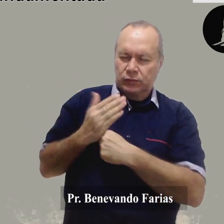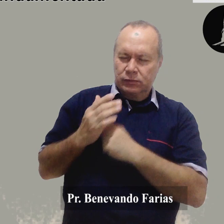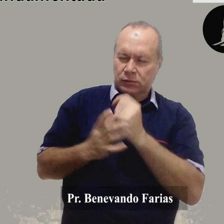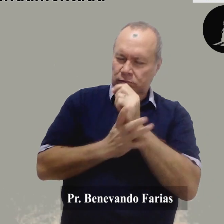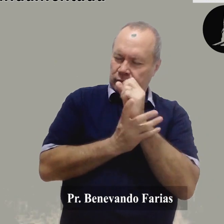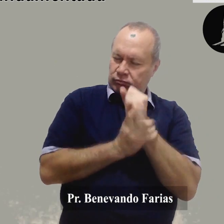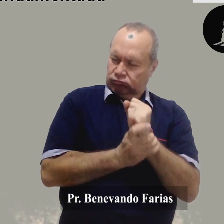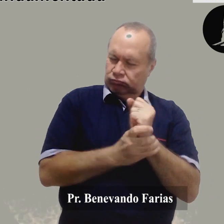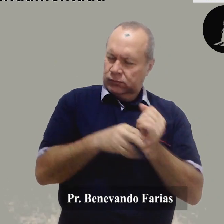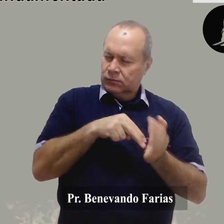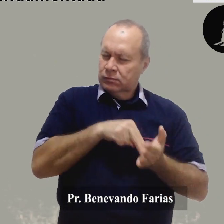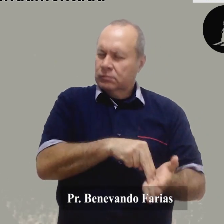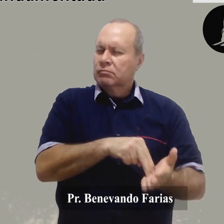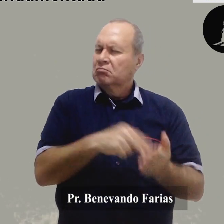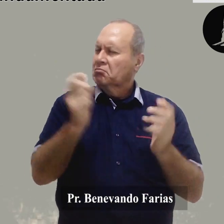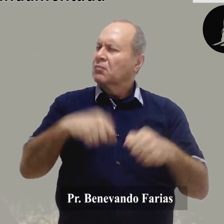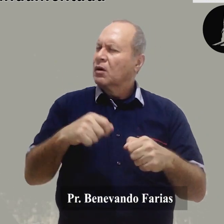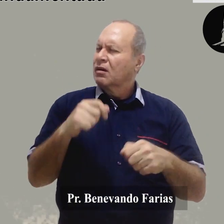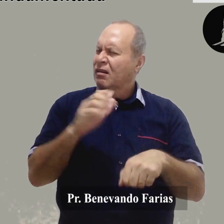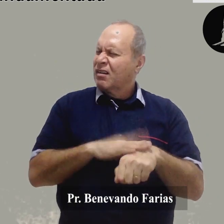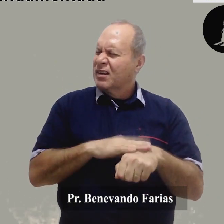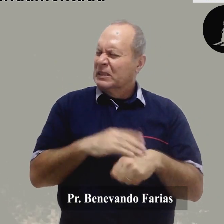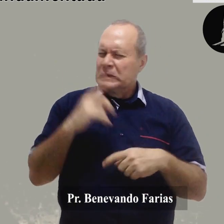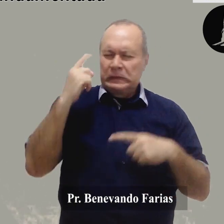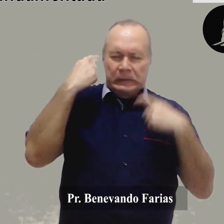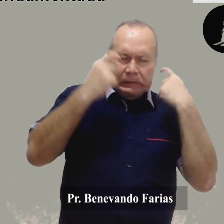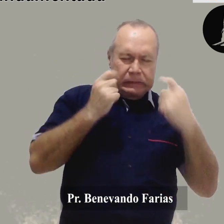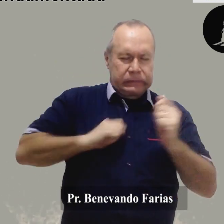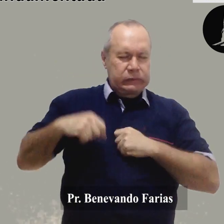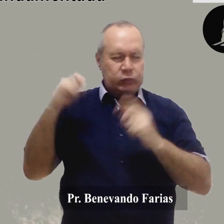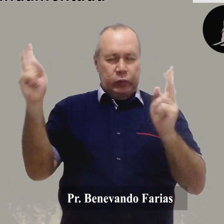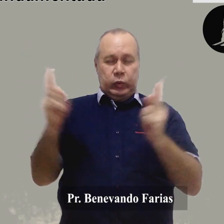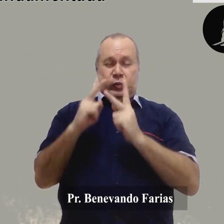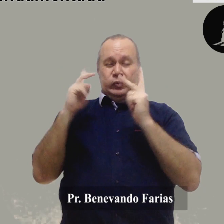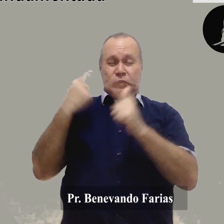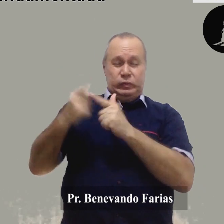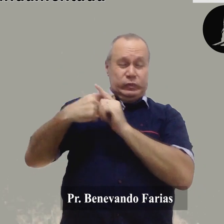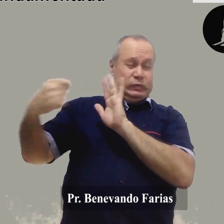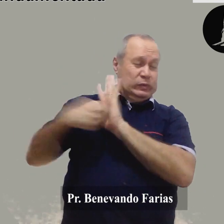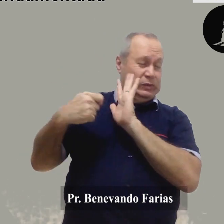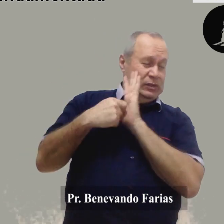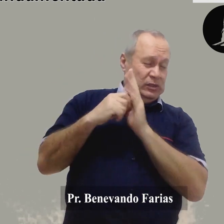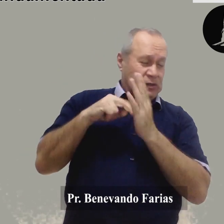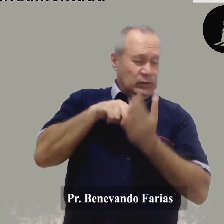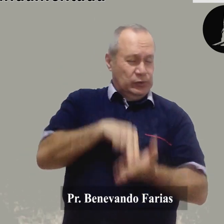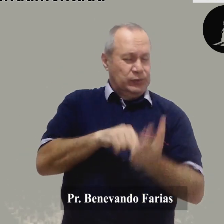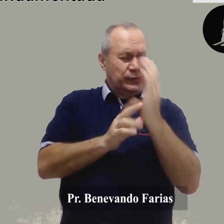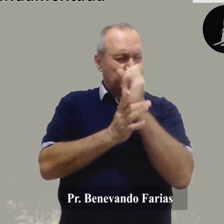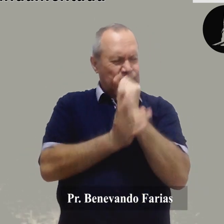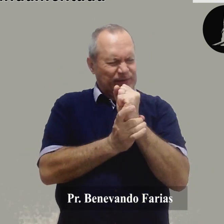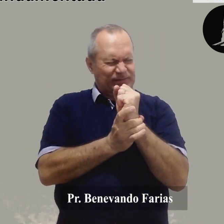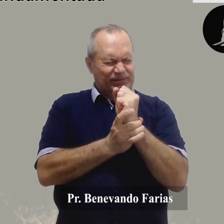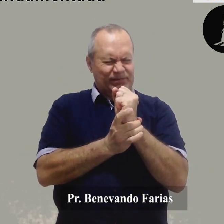vida, capaz de nos manter firmes na hora, ó Deus, que tivermos que enfrentar os ventos fortes da vida.